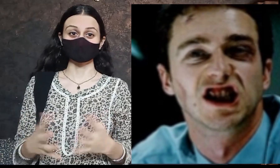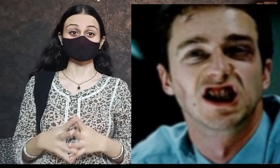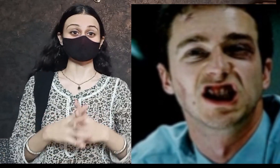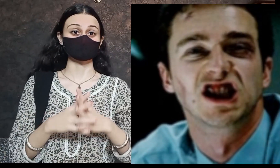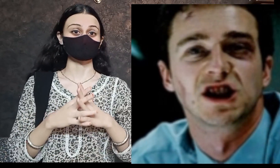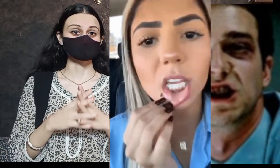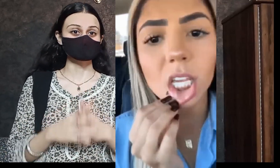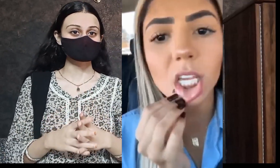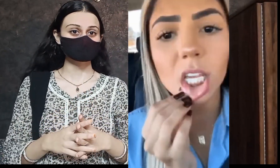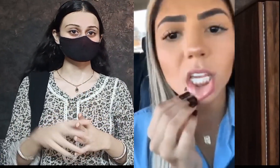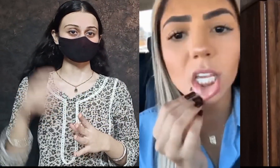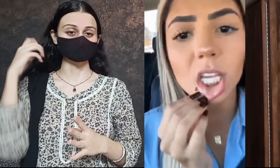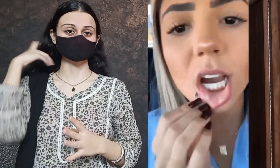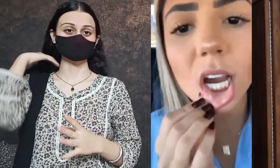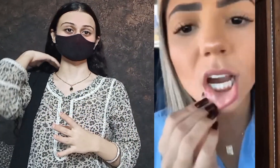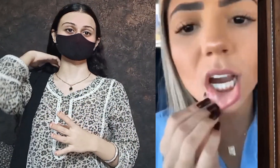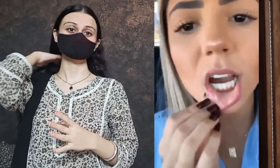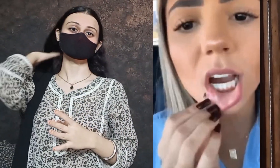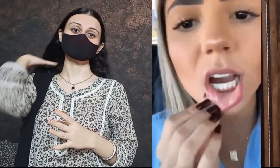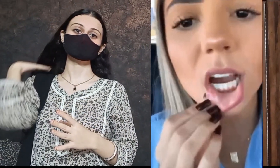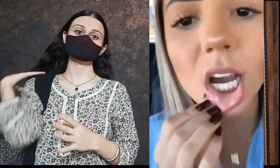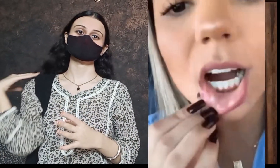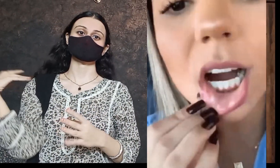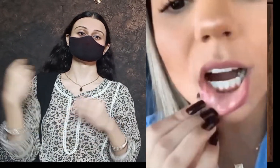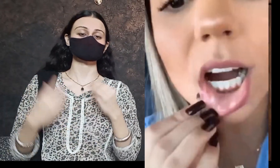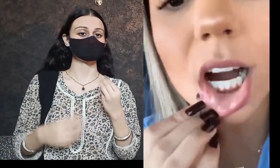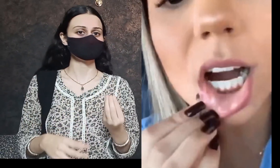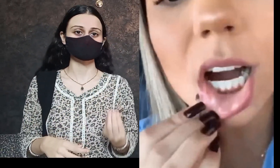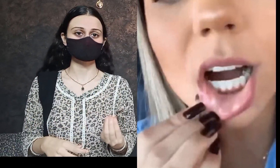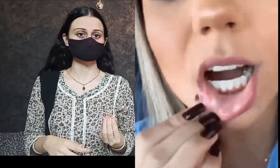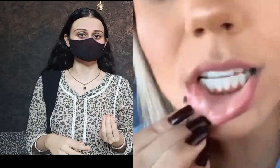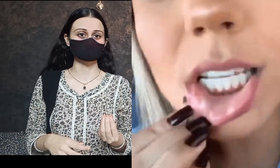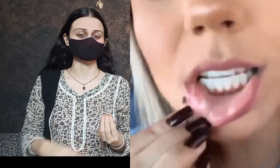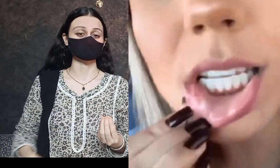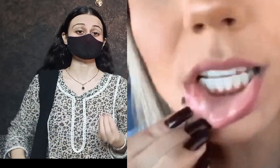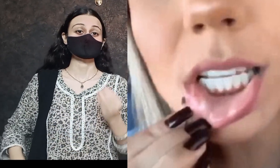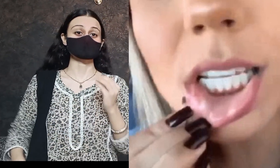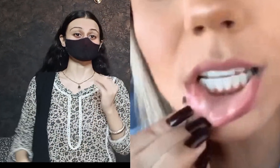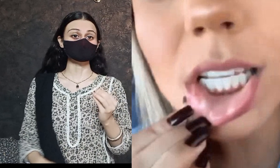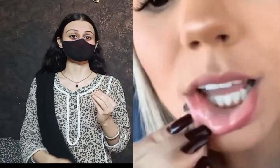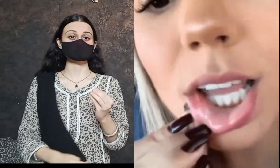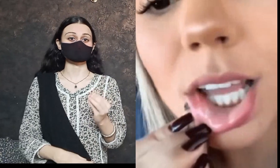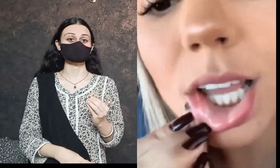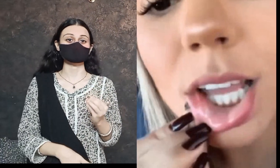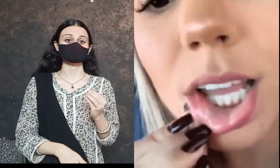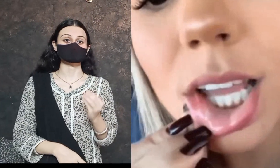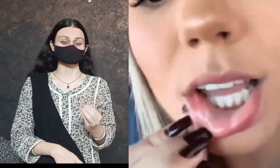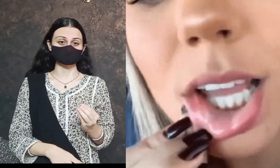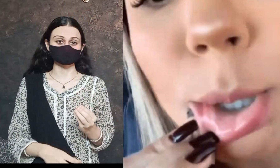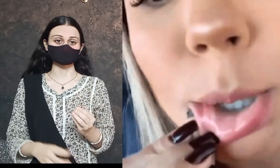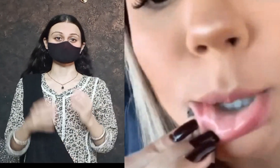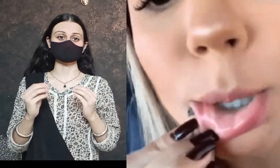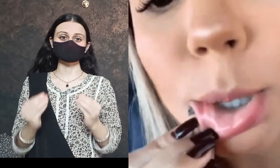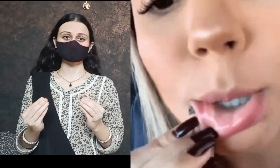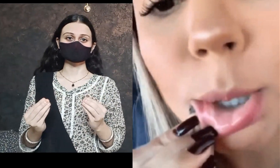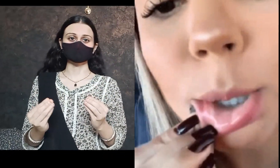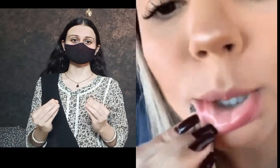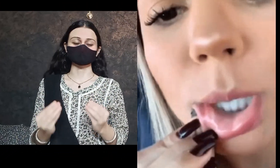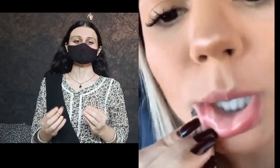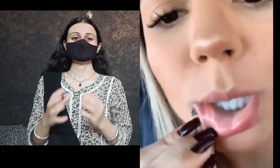आपको जो है वो बहुत ज़्यादा जो है वो अल्सर्स हो गए हैं मुँह में या मुँह में जो है वो बहुत ज़्यादा छाले पड़ रहे हैं तो इसका मतलब है कि आपको वाइटामिन सी की